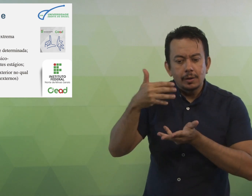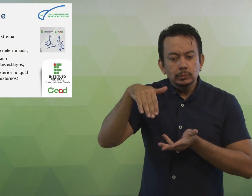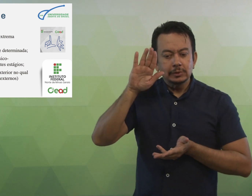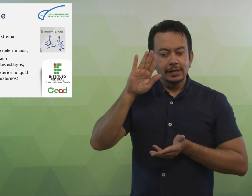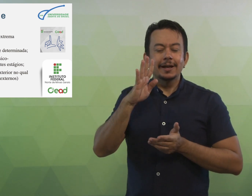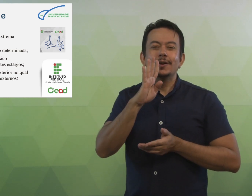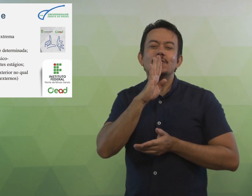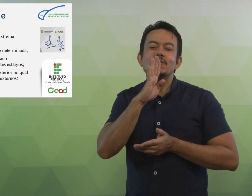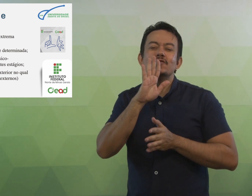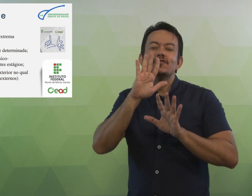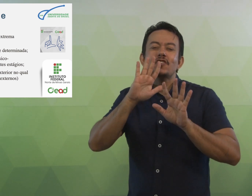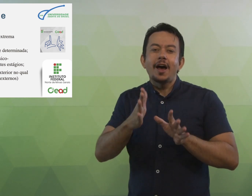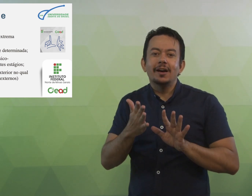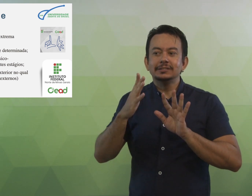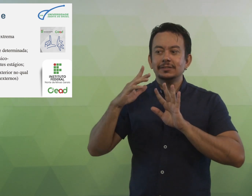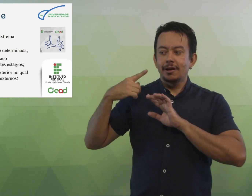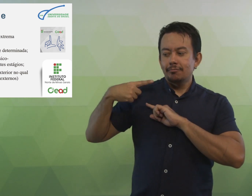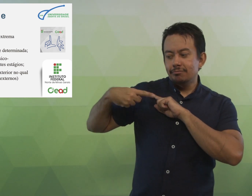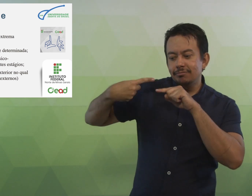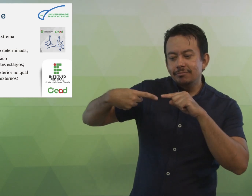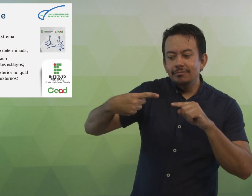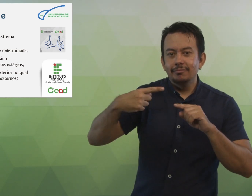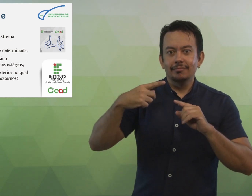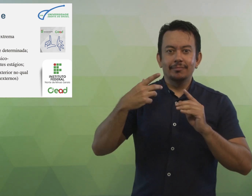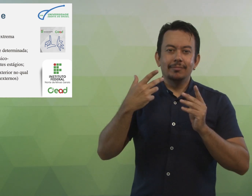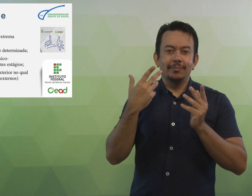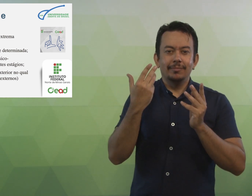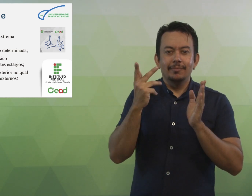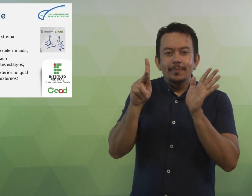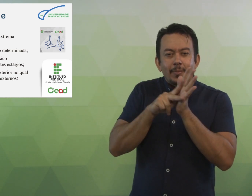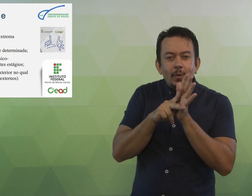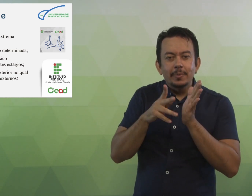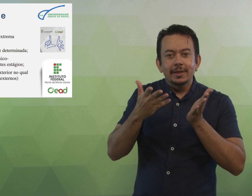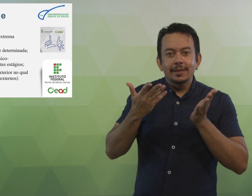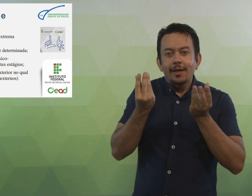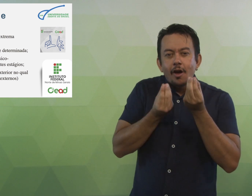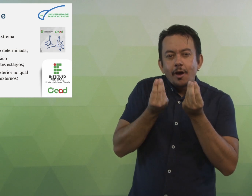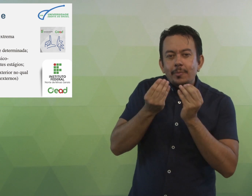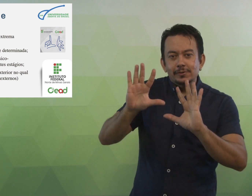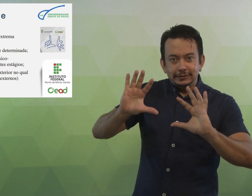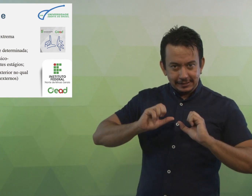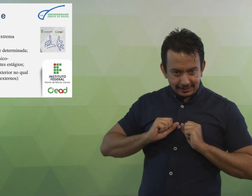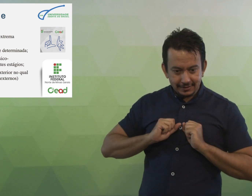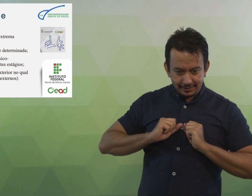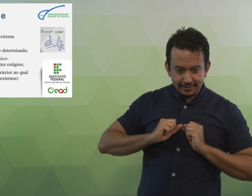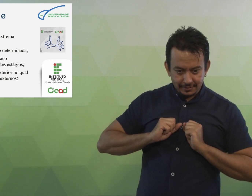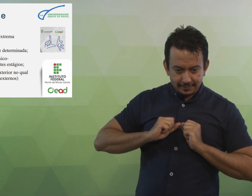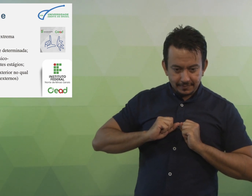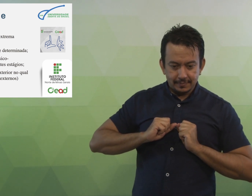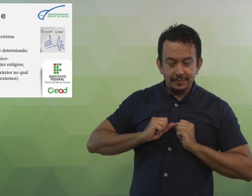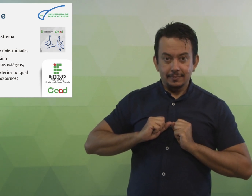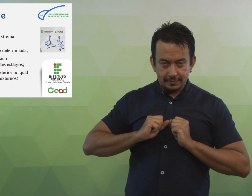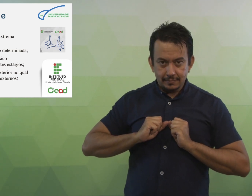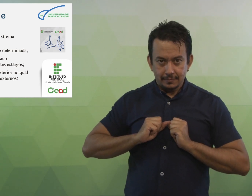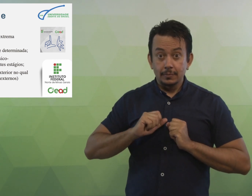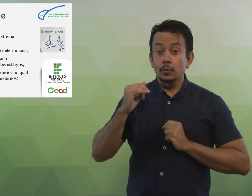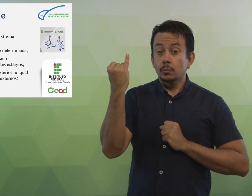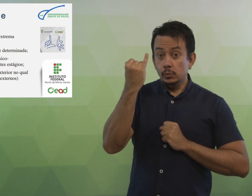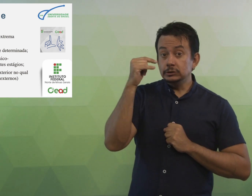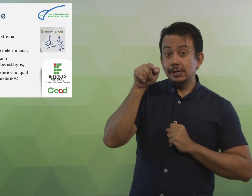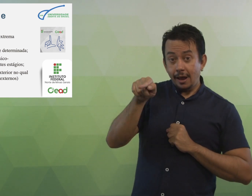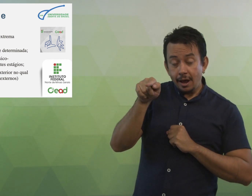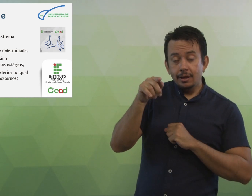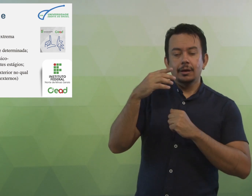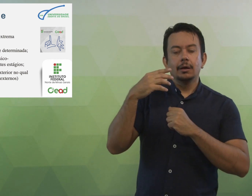o contato que ela tem com o pai e a mãe, então ela já vem com aquela carga genética e esse contato com os